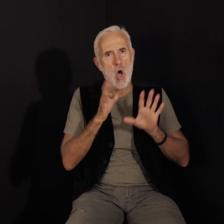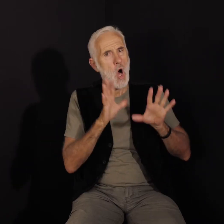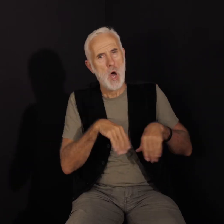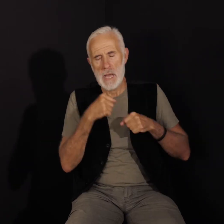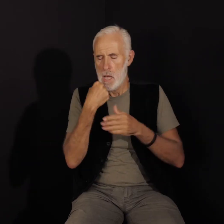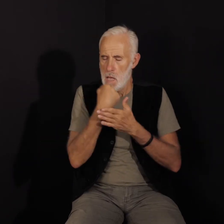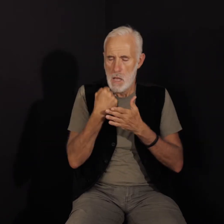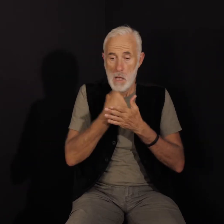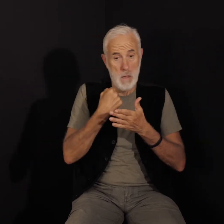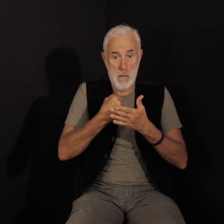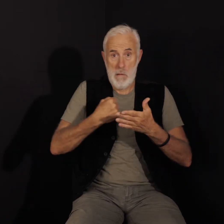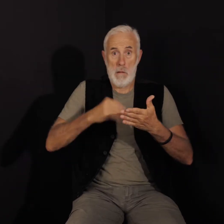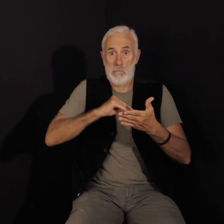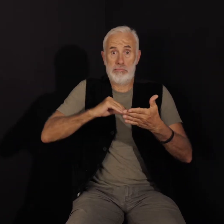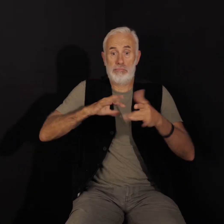texte des Noyés.